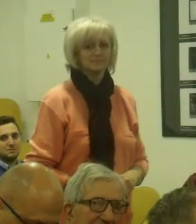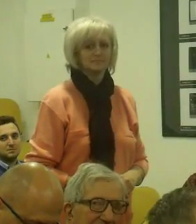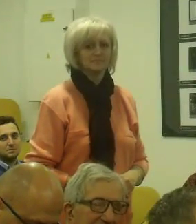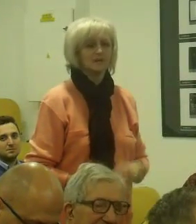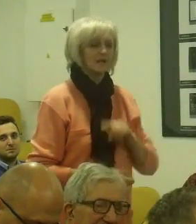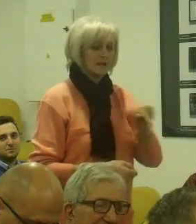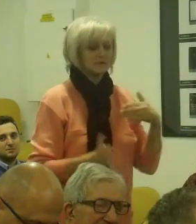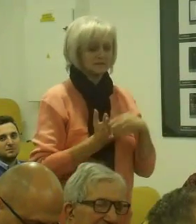treba